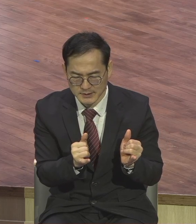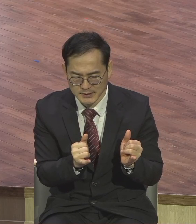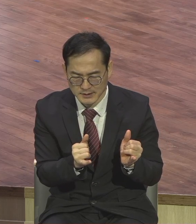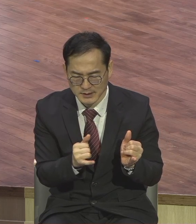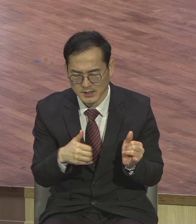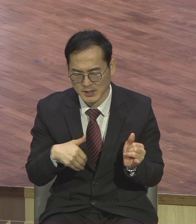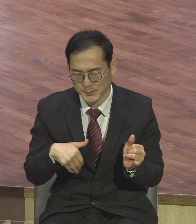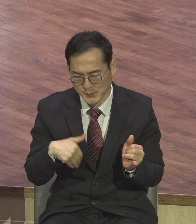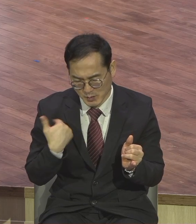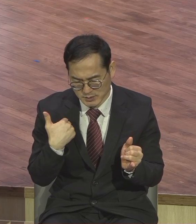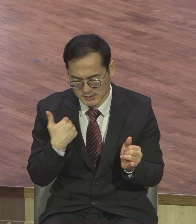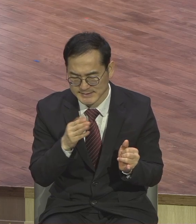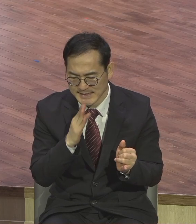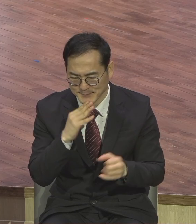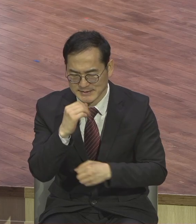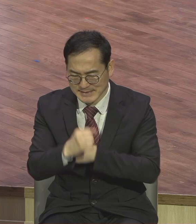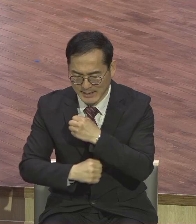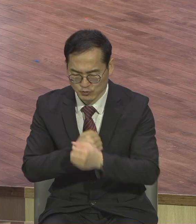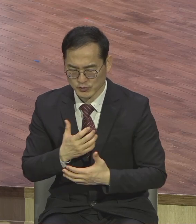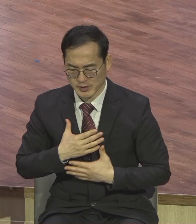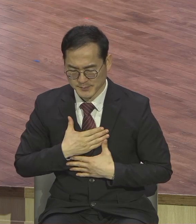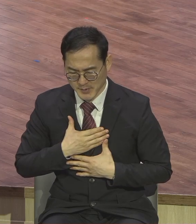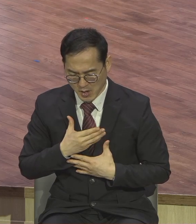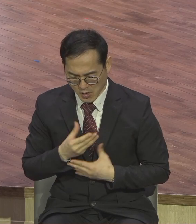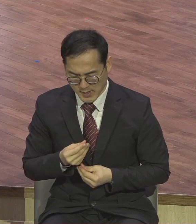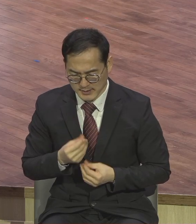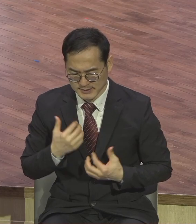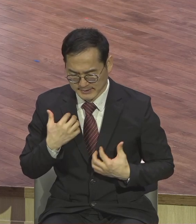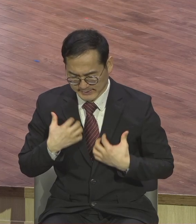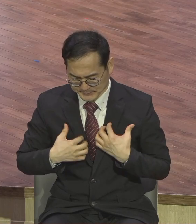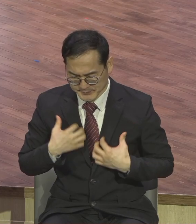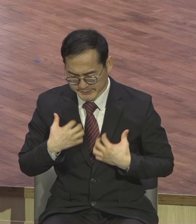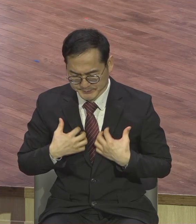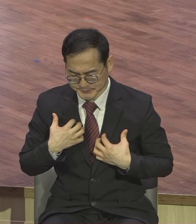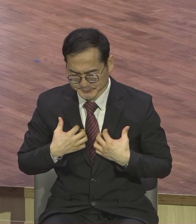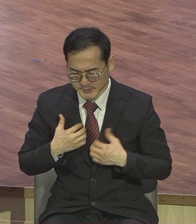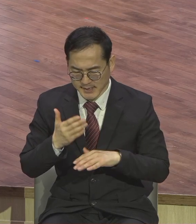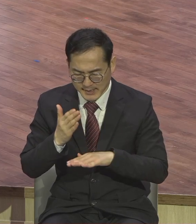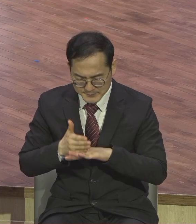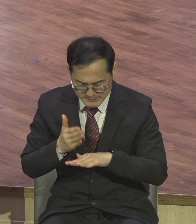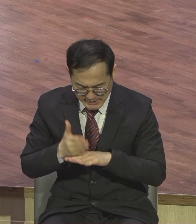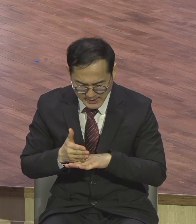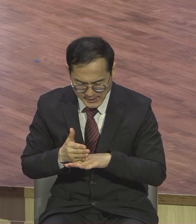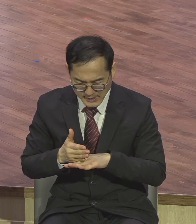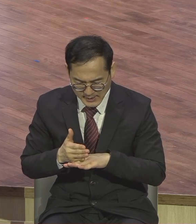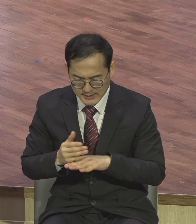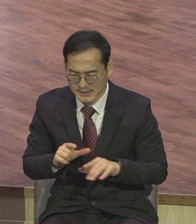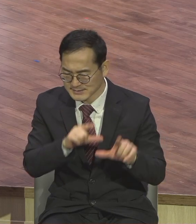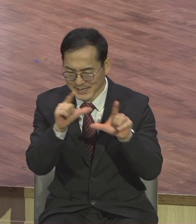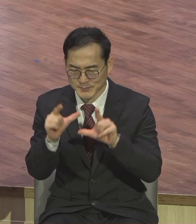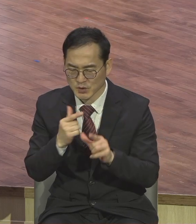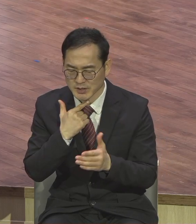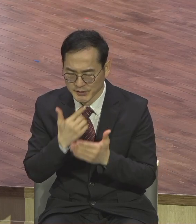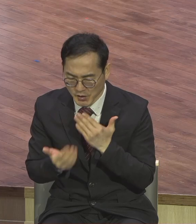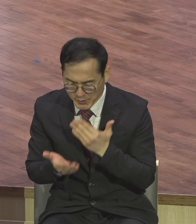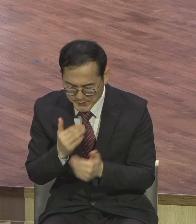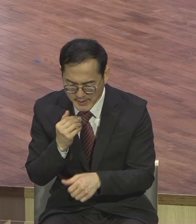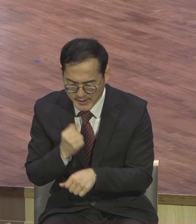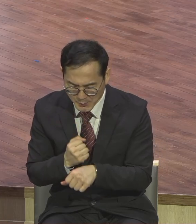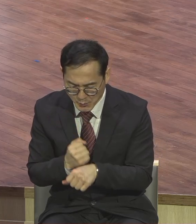없는 참 자유, 참 누림, 참 평함, 참 풍성함, 참 기쁨, 참 감사가 삶 속에서 실제로